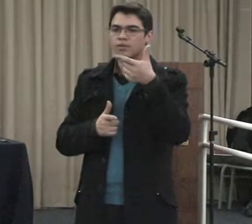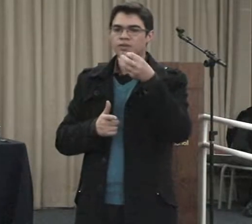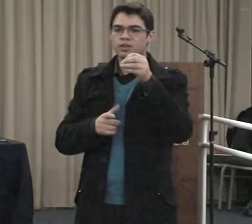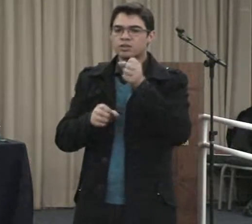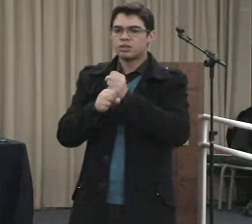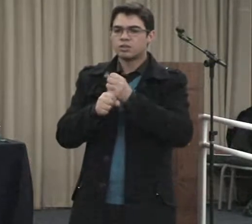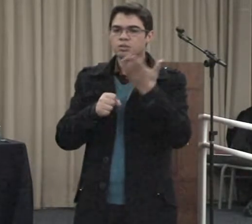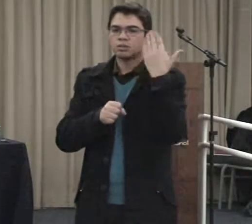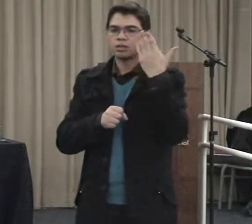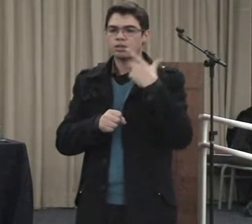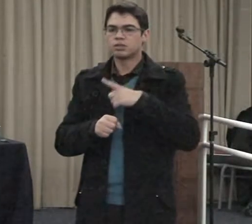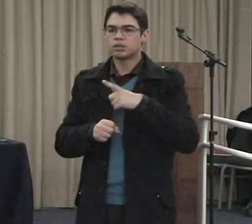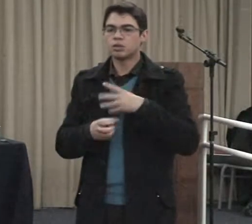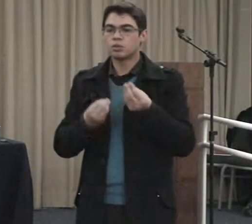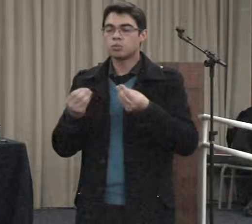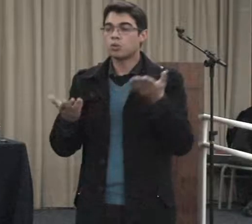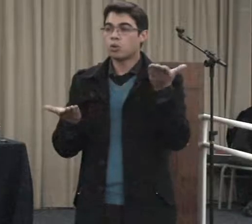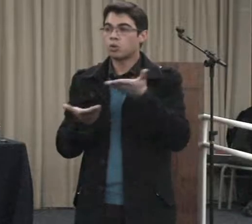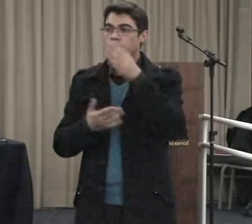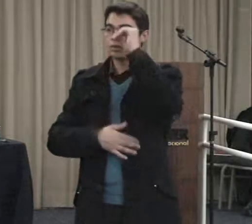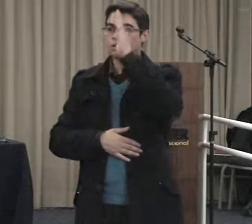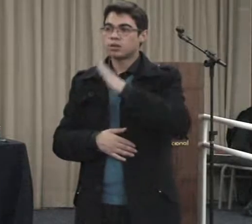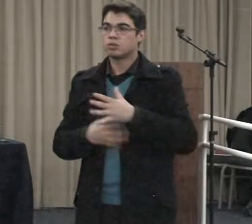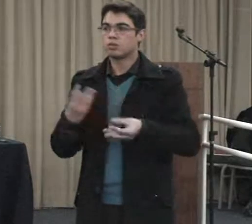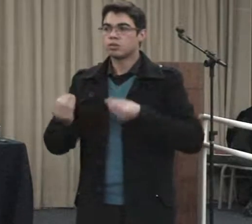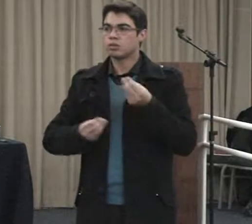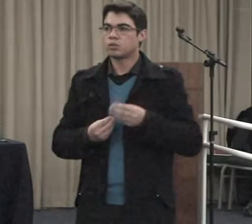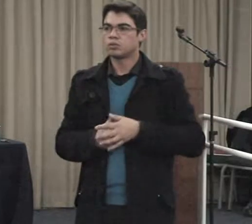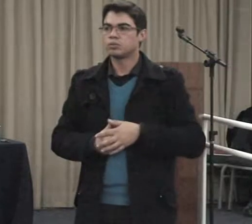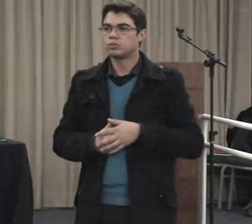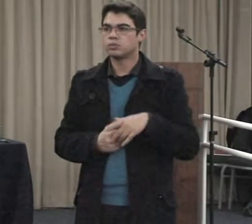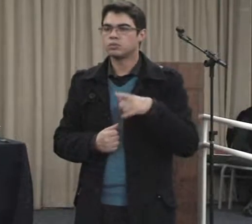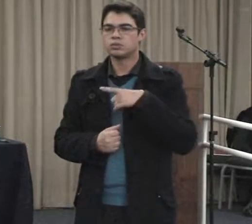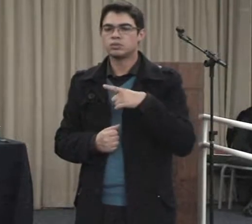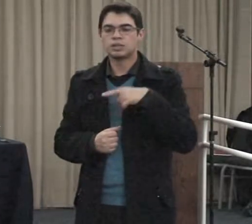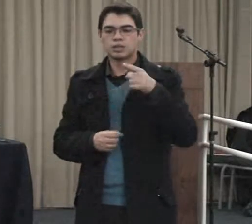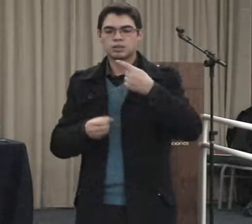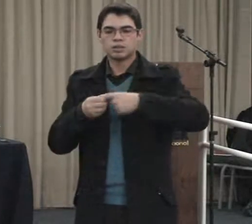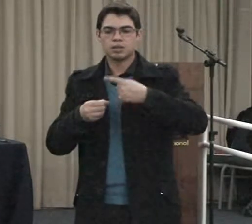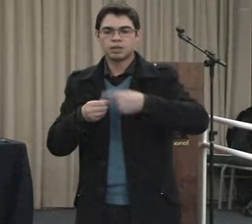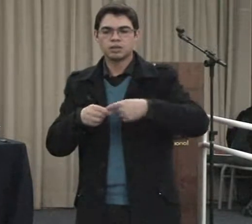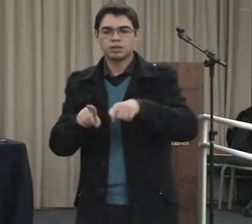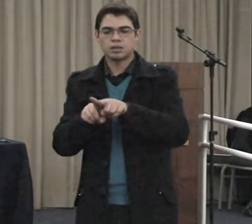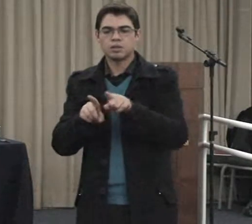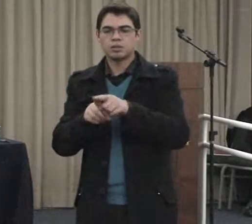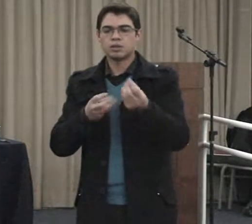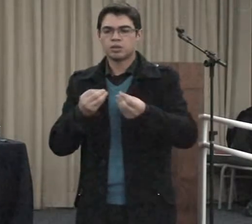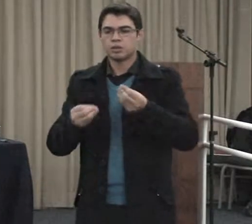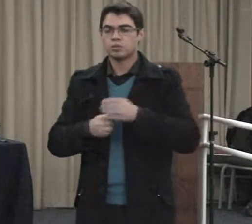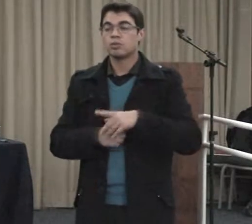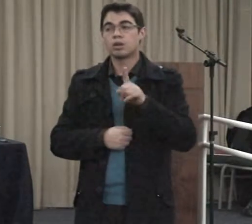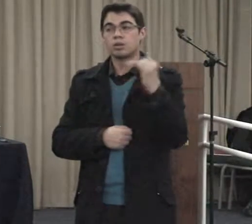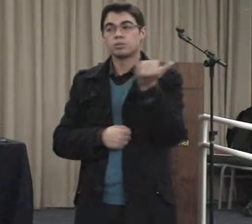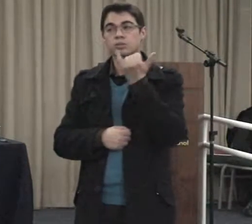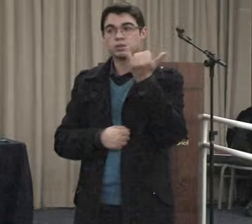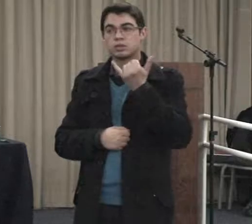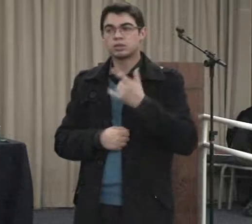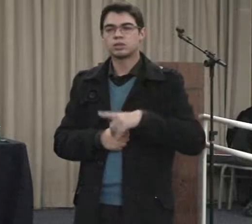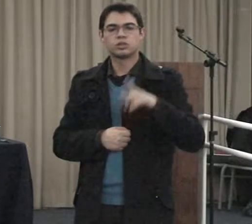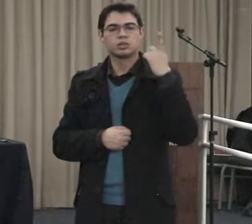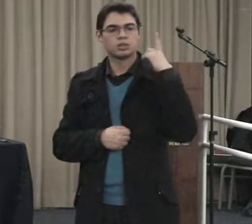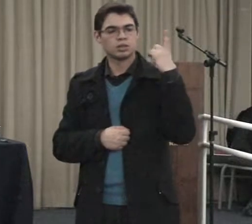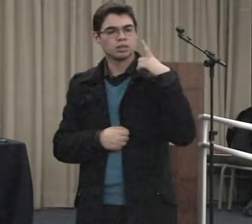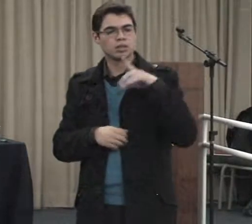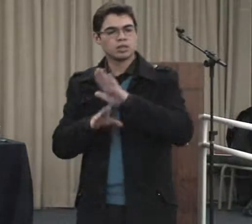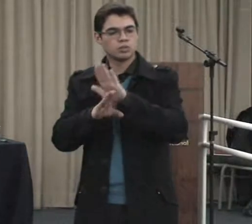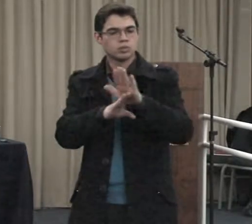atrás. Como é que está no Brasil? Como é que está na nossa cidade? A importância da liderança na inclusão do